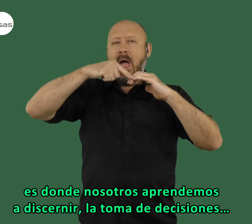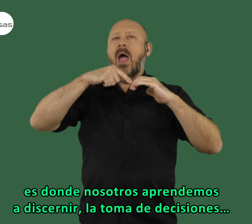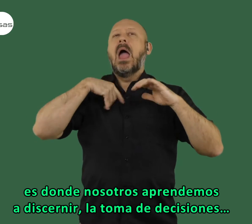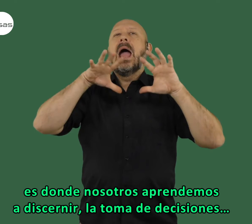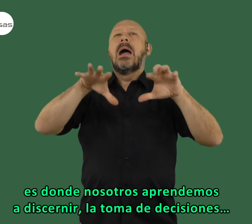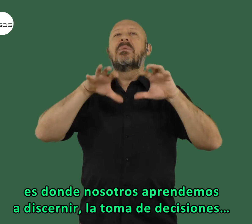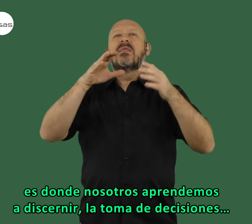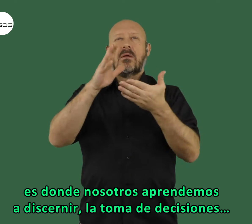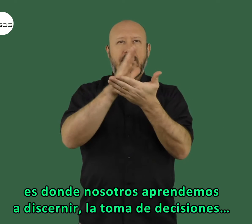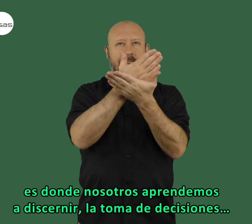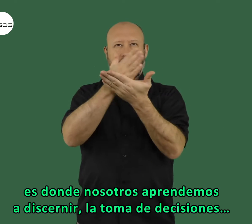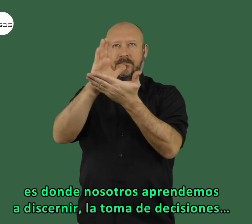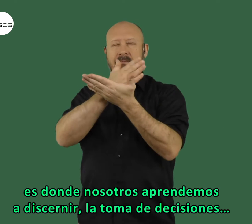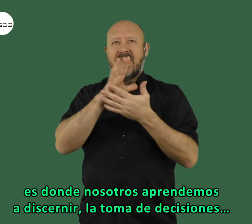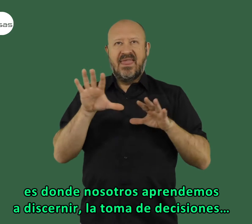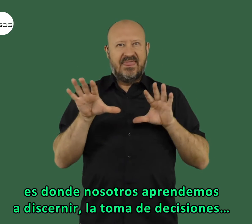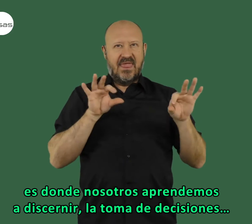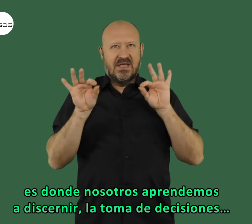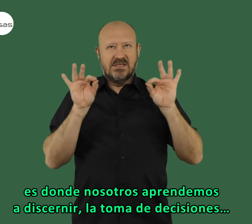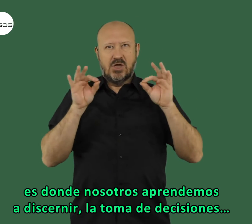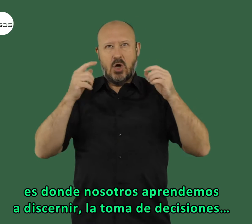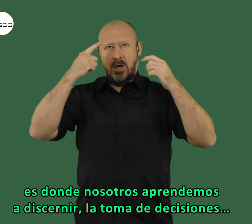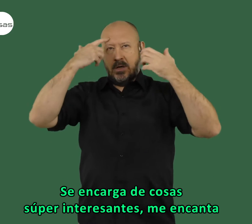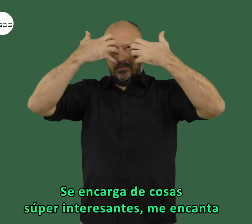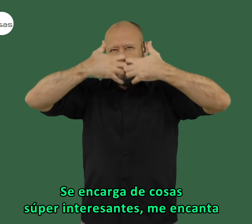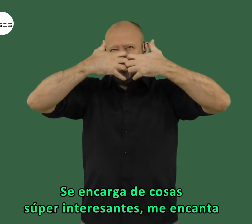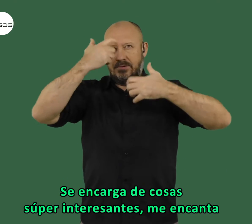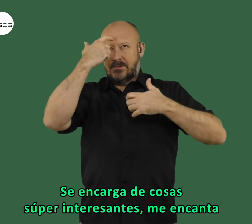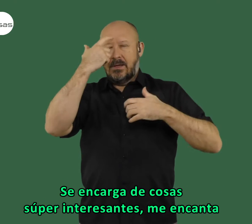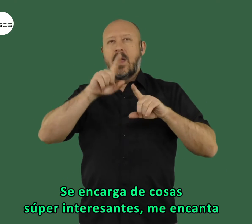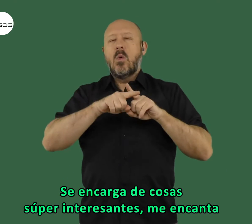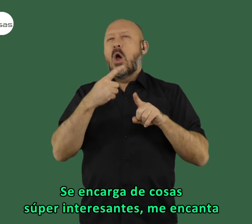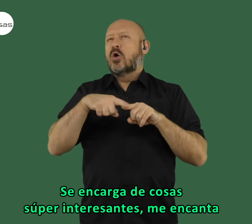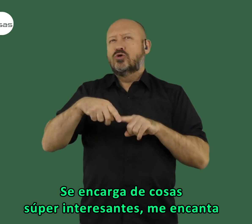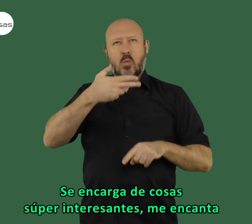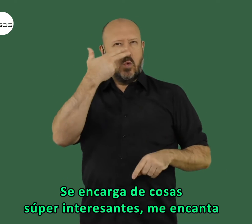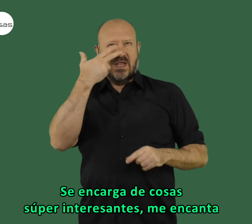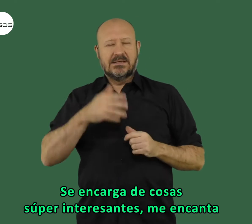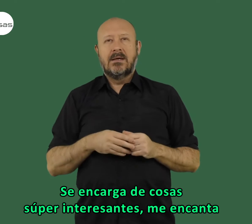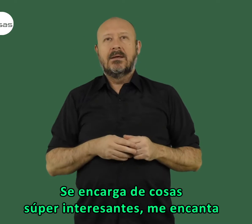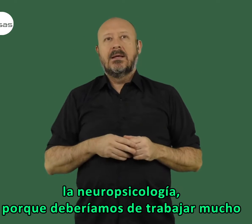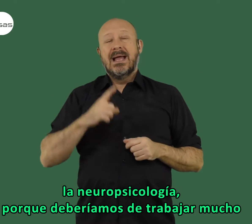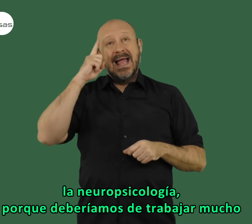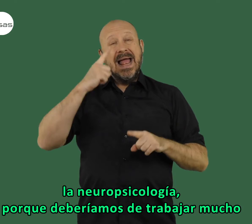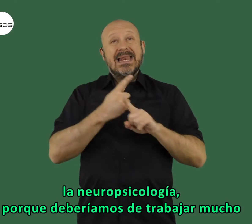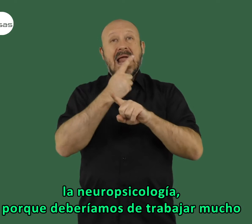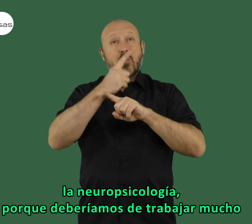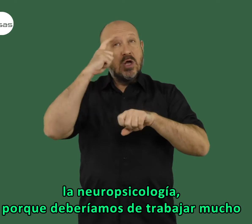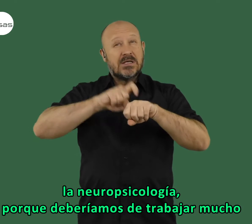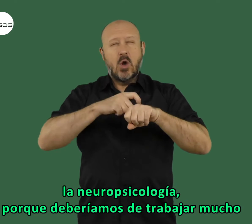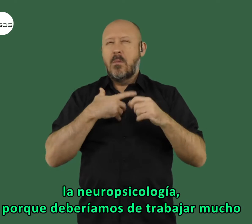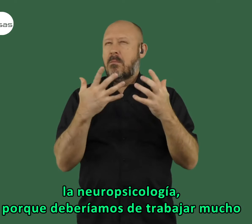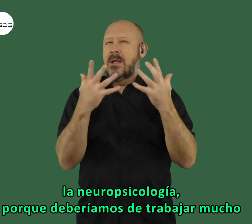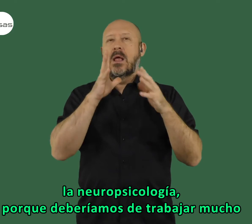es donde nosotros aprendemos a discernir la toma de decisiones. Se encarga de cosas súper interesantes. A mí me encanta la